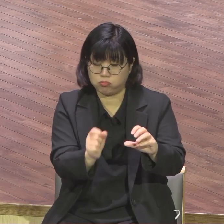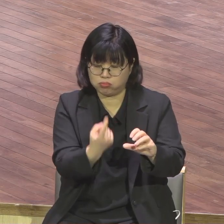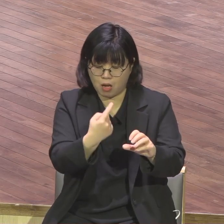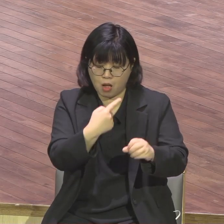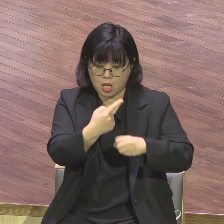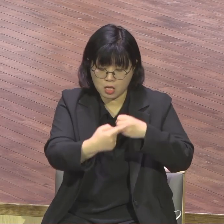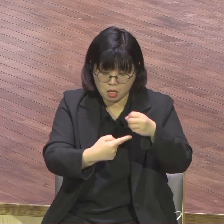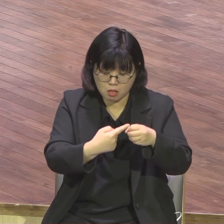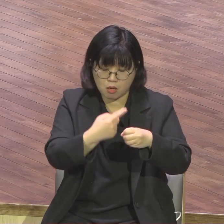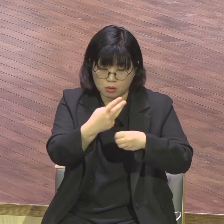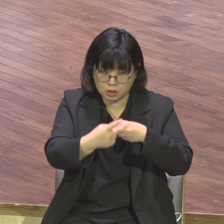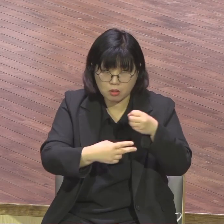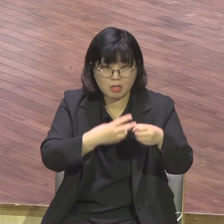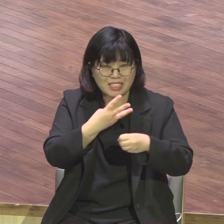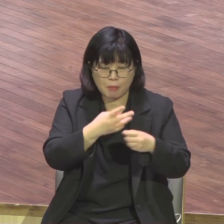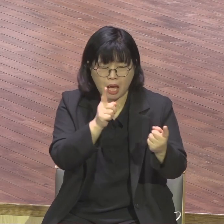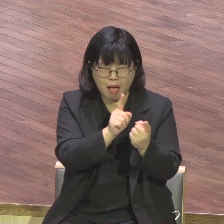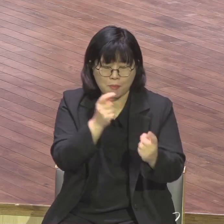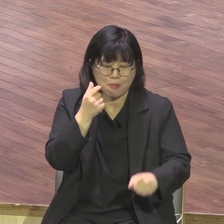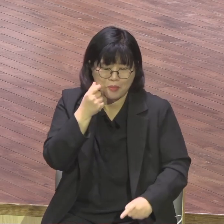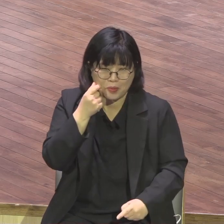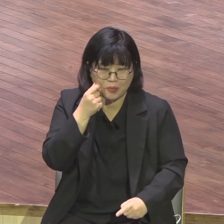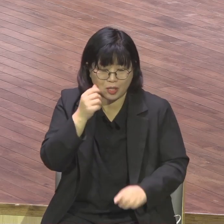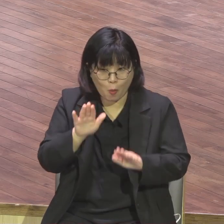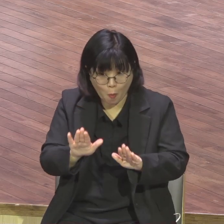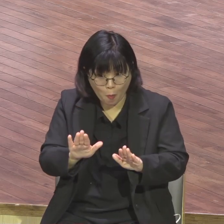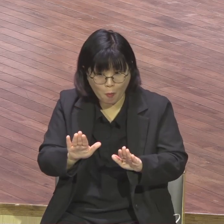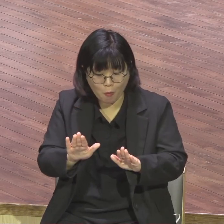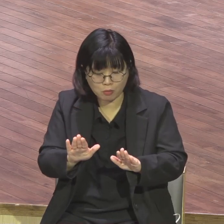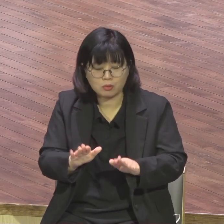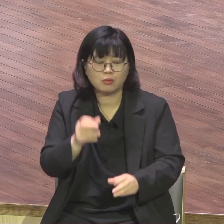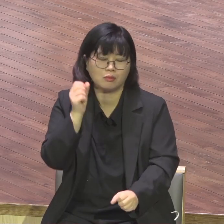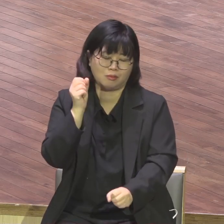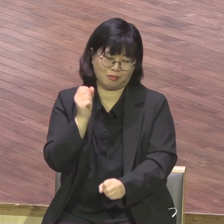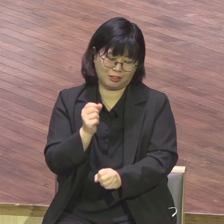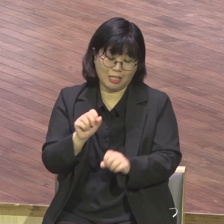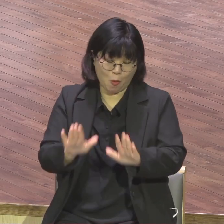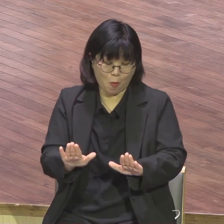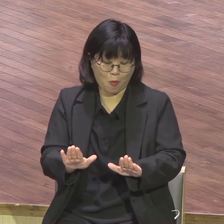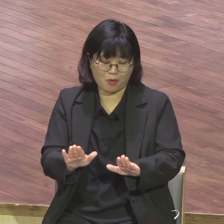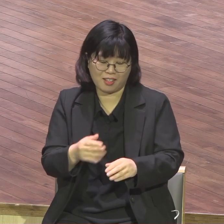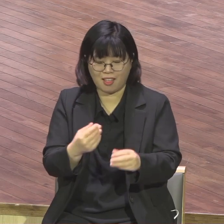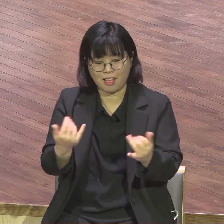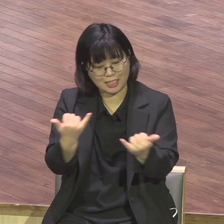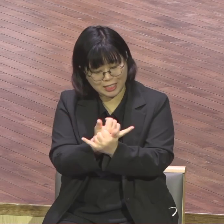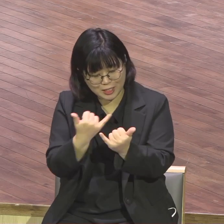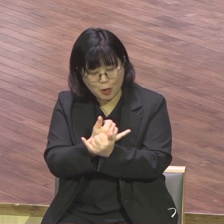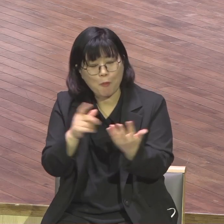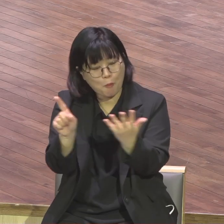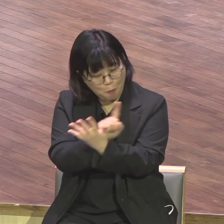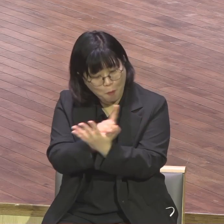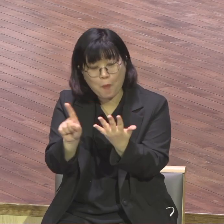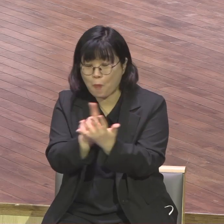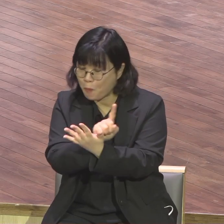대면하는 그런 설 명절이 되었습니다. 그래서 고향으로 내려간 분들이 많은 것 같고